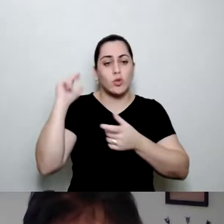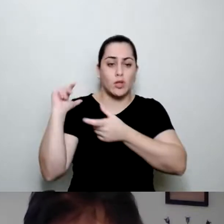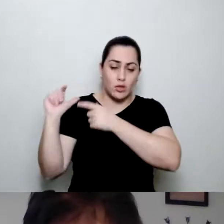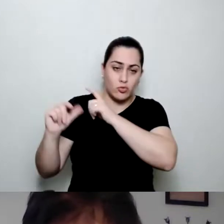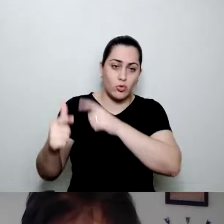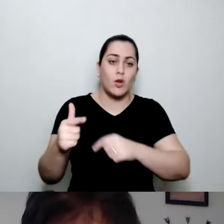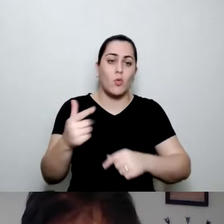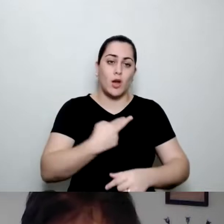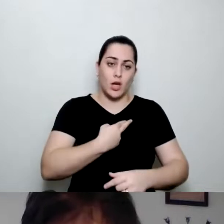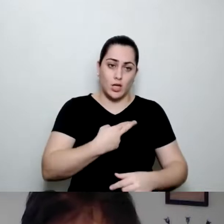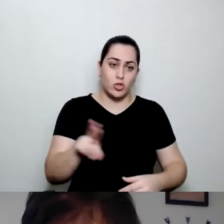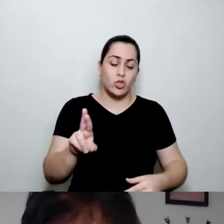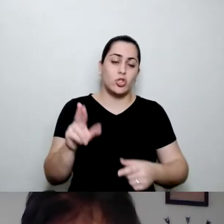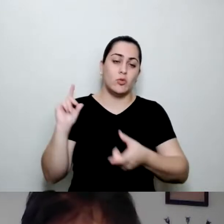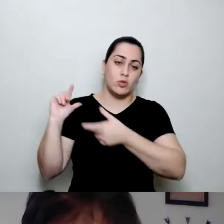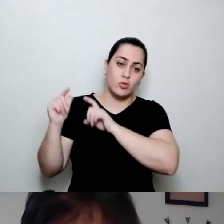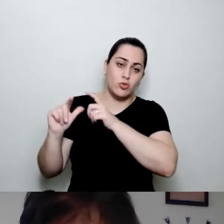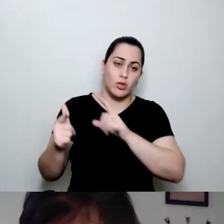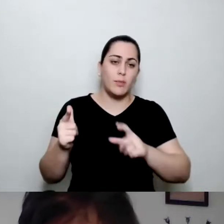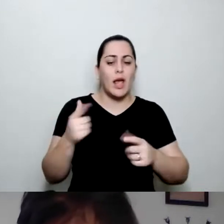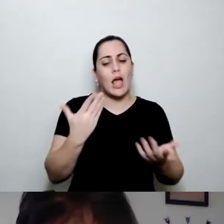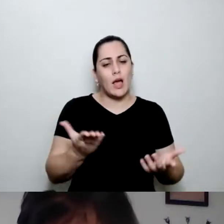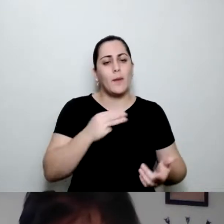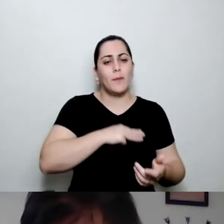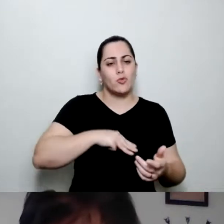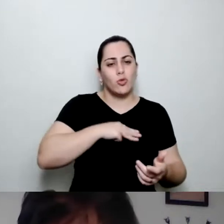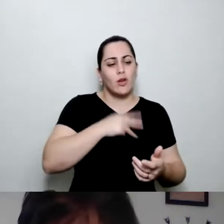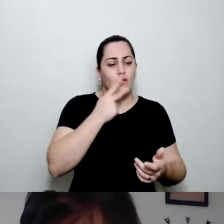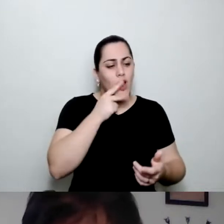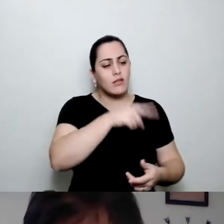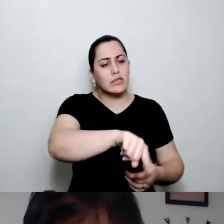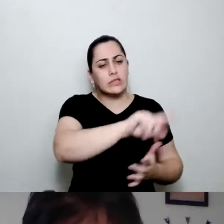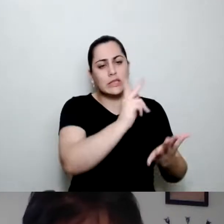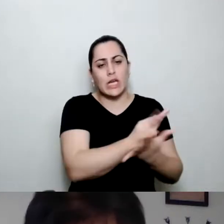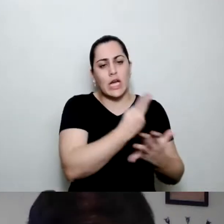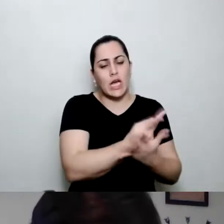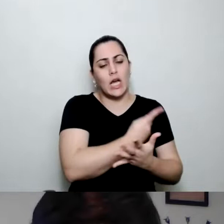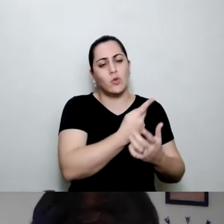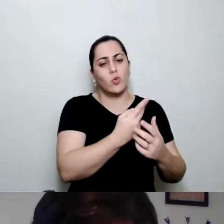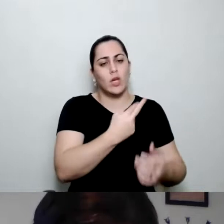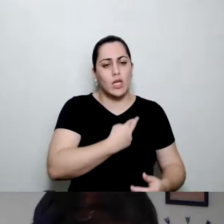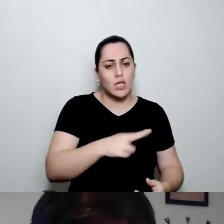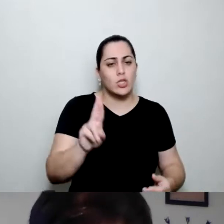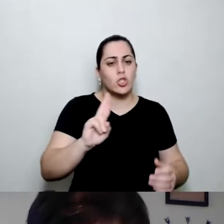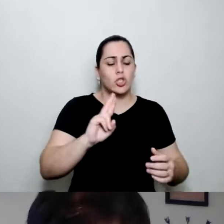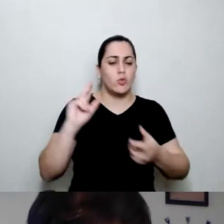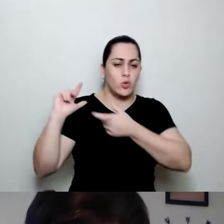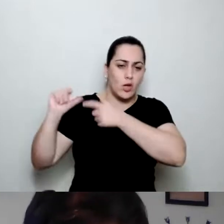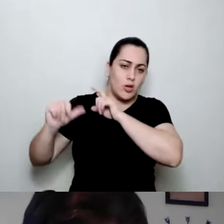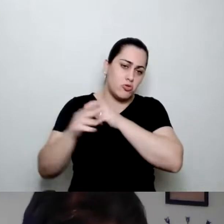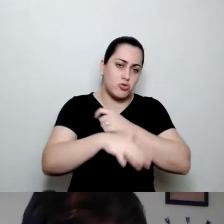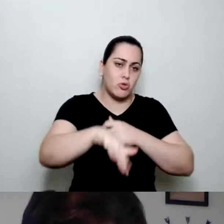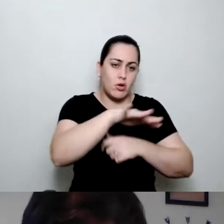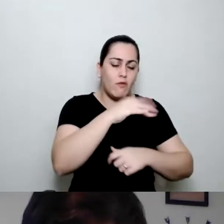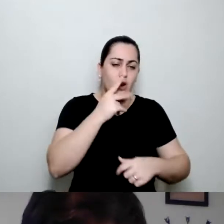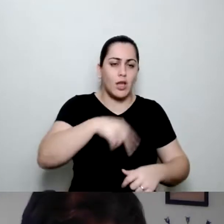tradicional e uma atitude missionária que condena essas práticas tradicionais, a religião tradicional, como sendo do